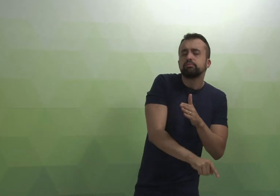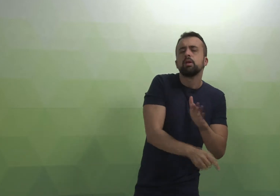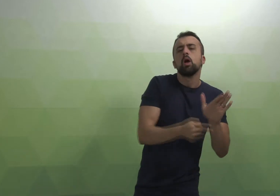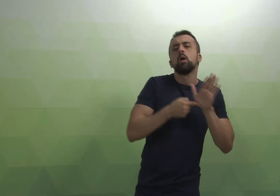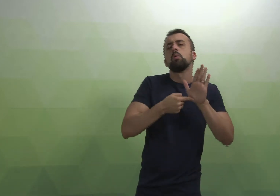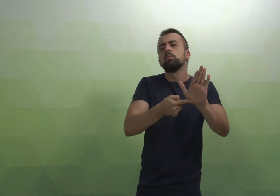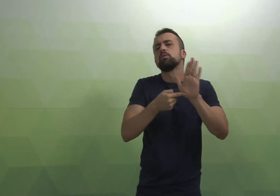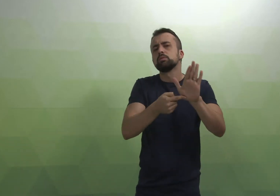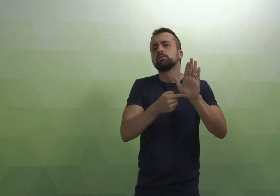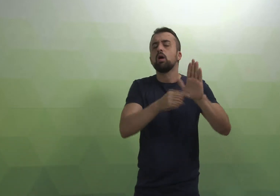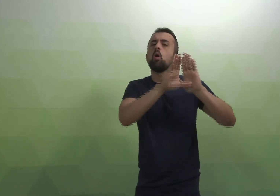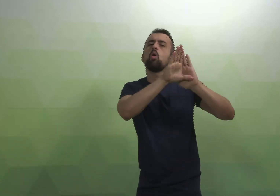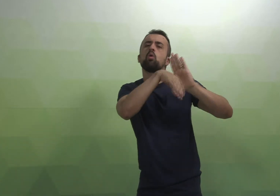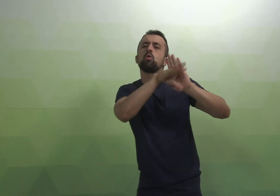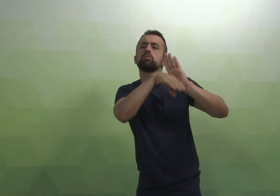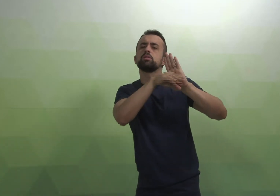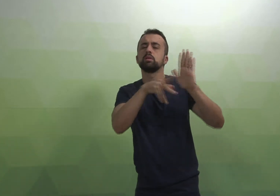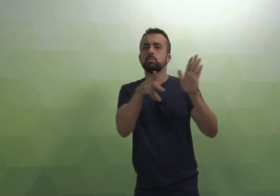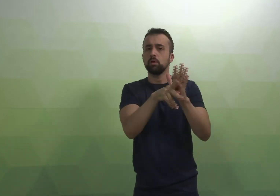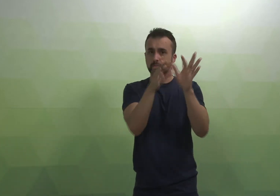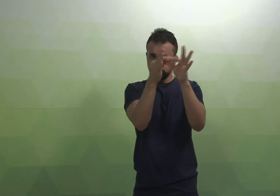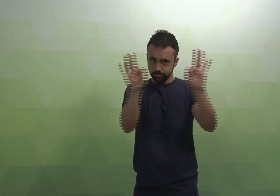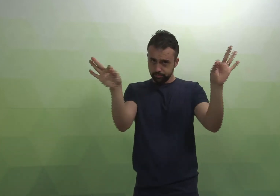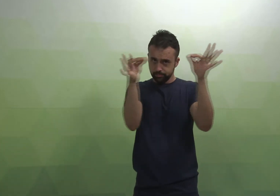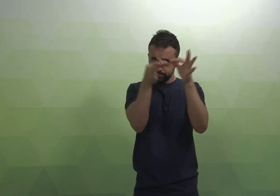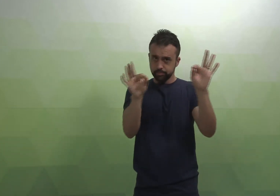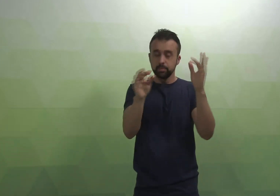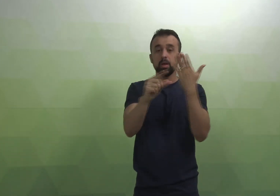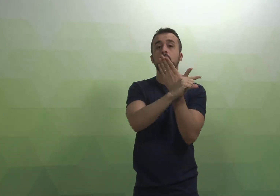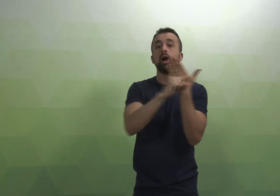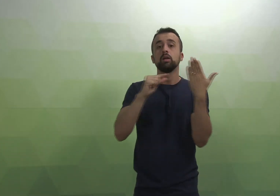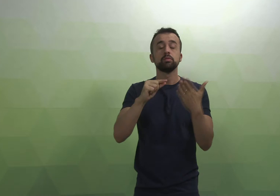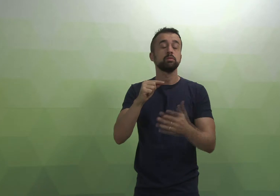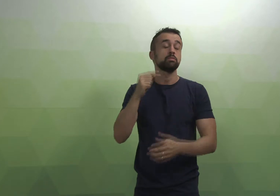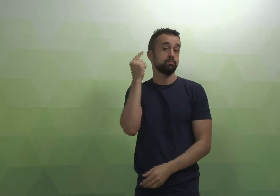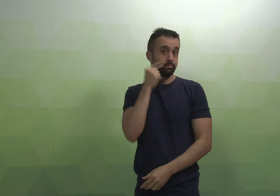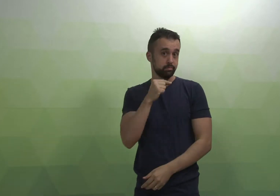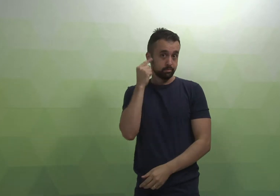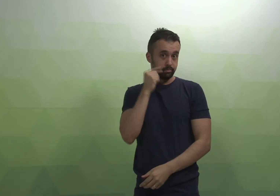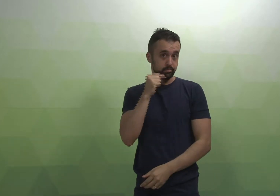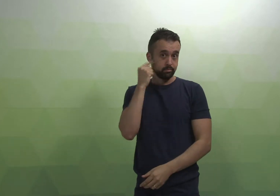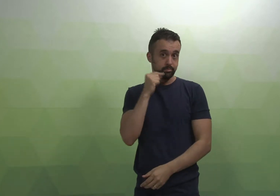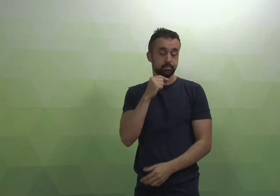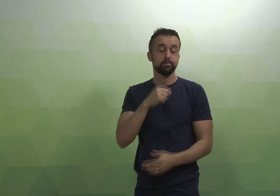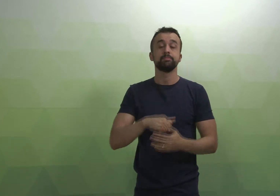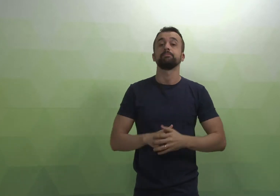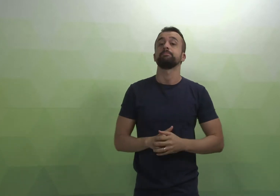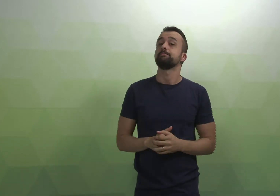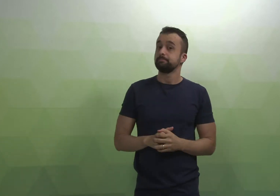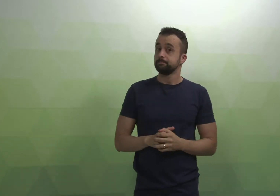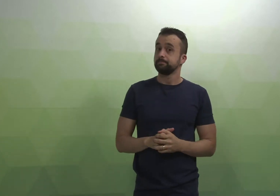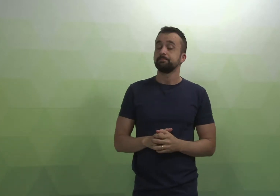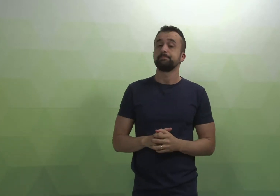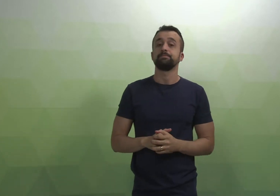Para o desenvolvimento deste estudo, utilizamos a acepção de sintaxe defendida por